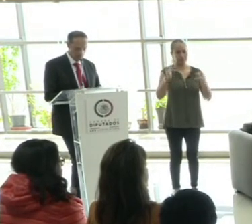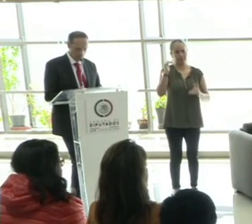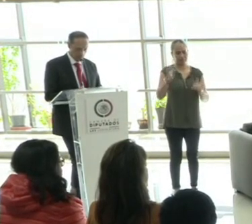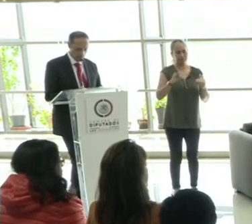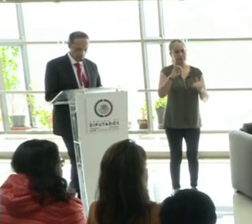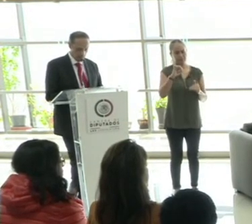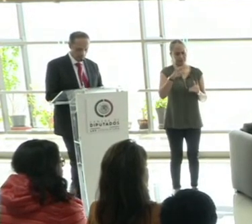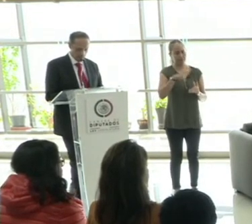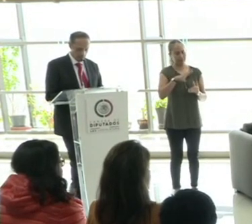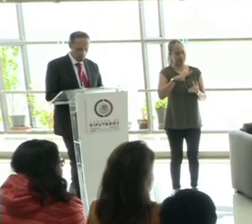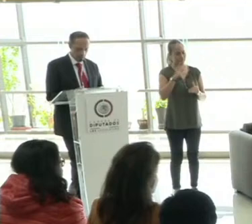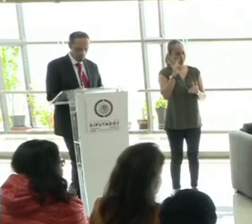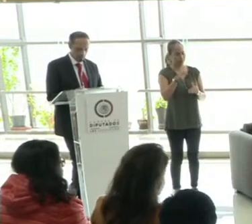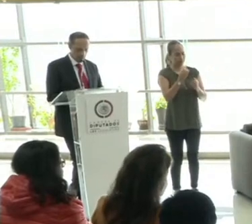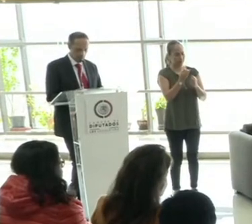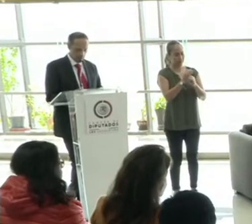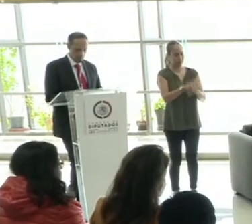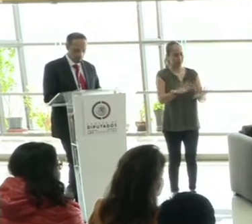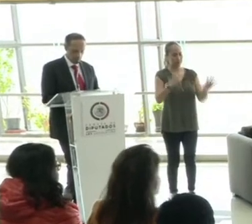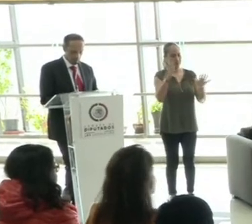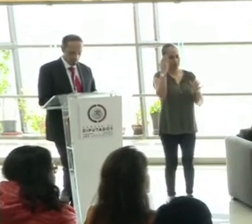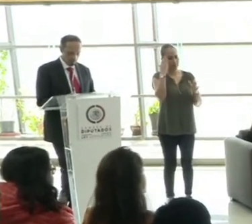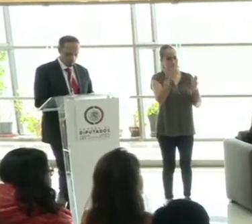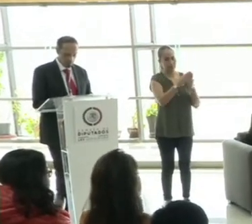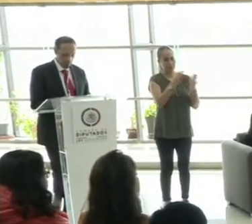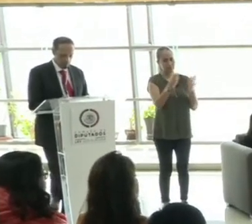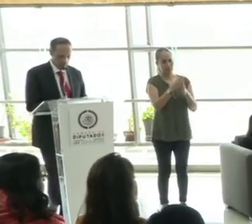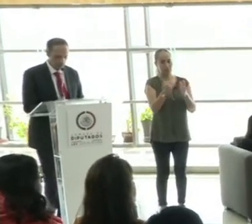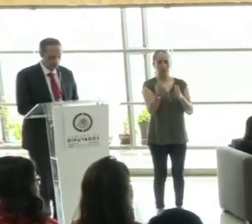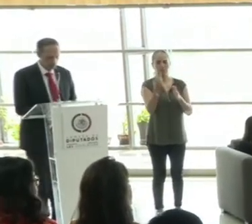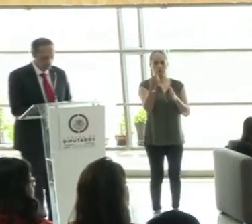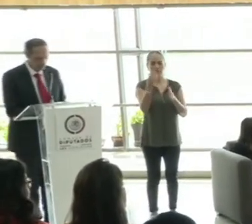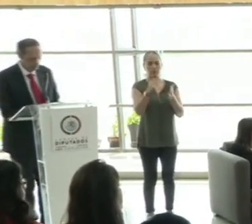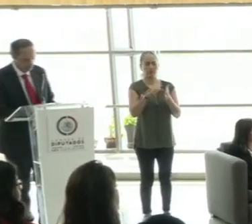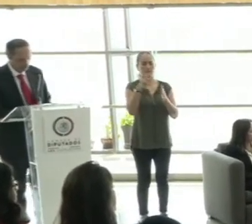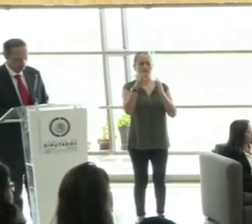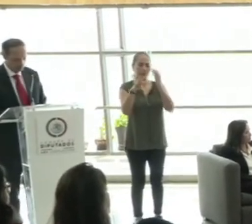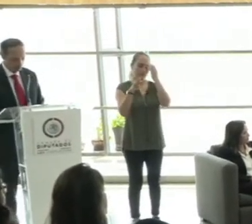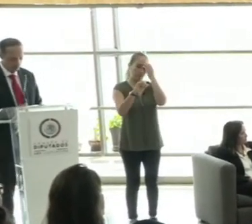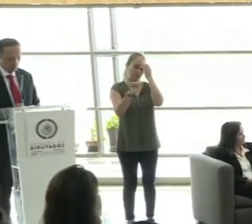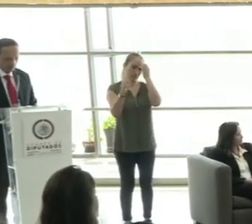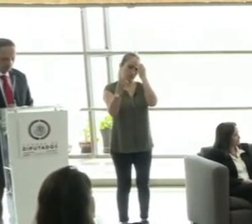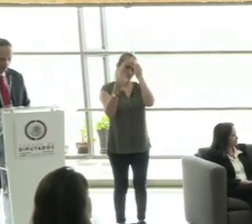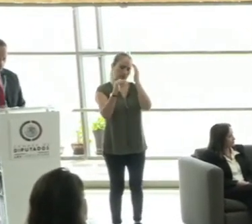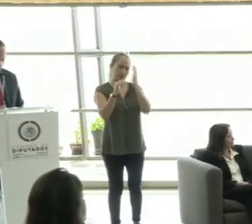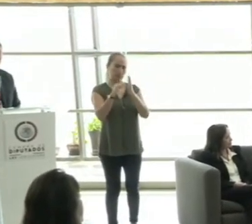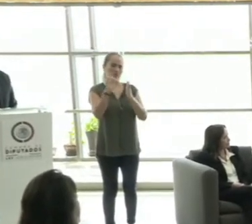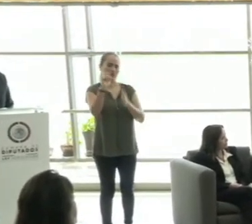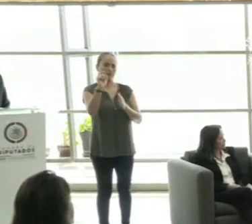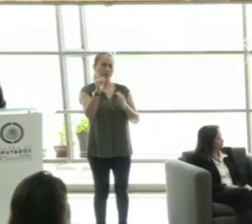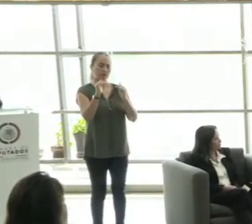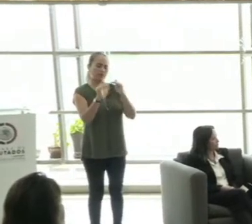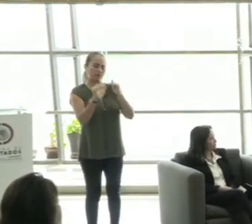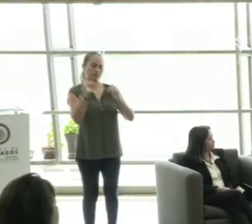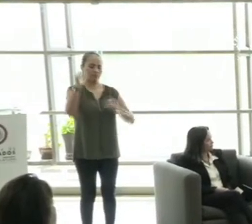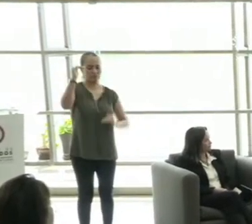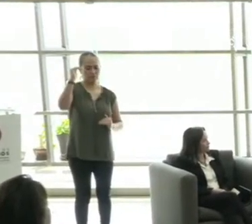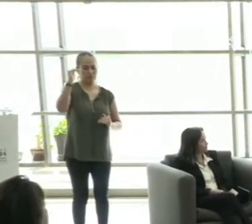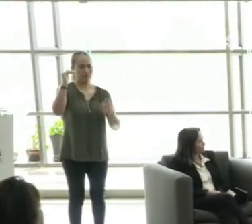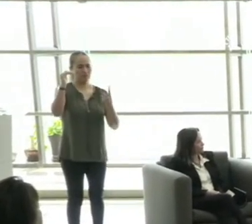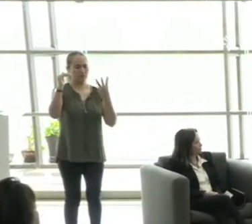que justo en el periodo de la pandemia de 2019-2020 la brecha de género aumentó